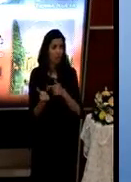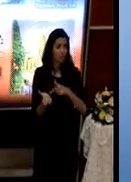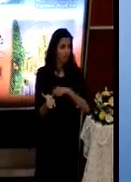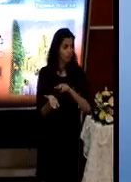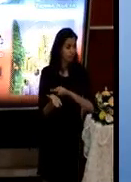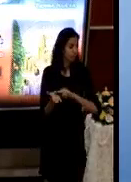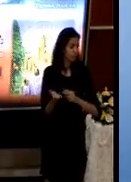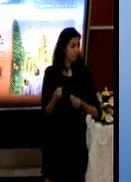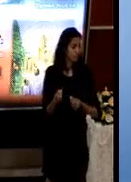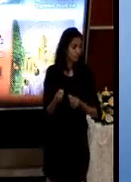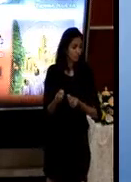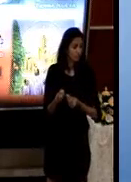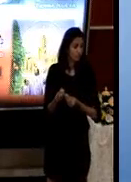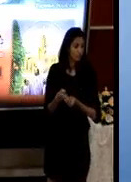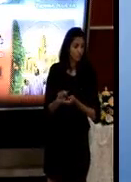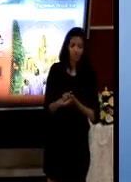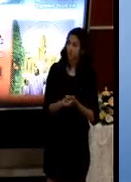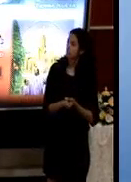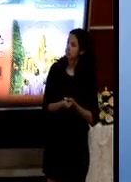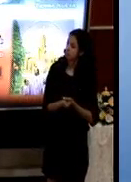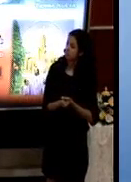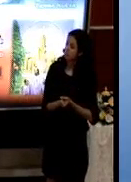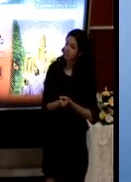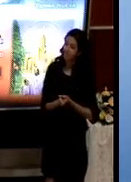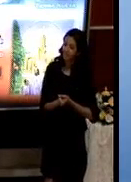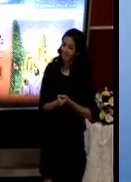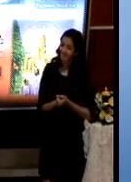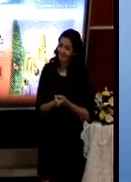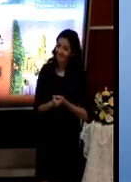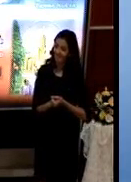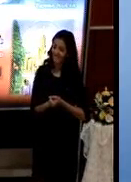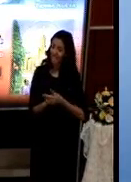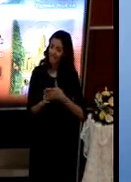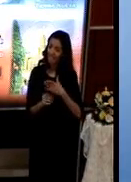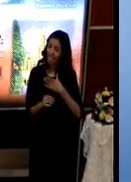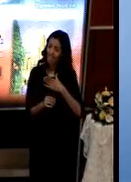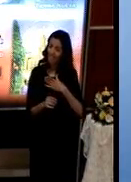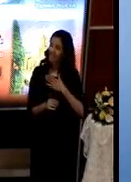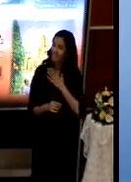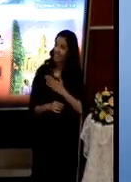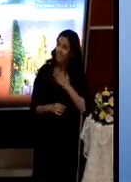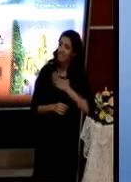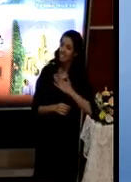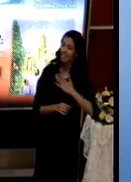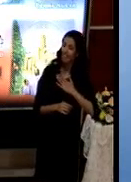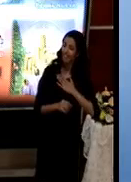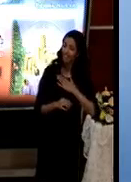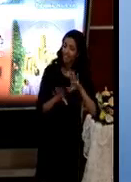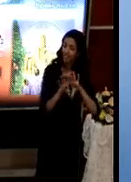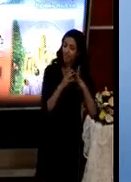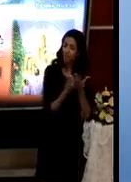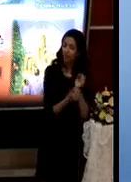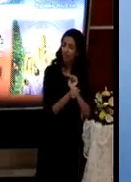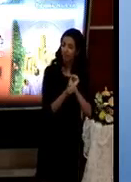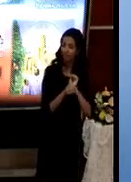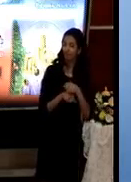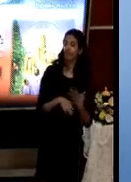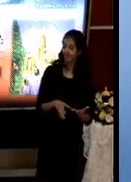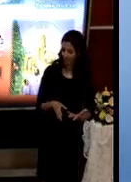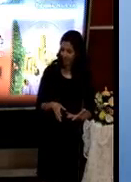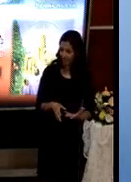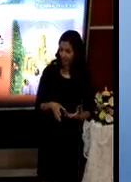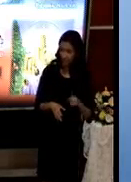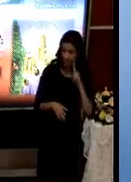habla de la delicia que el mundo desperdicia. La delicia que el mundo desperdicia. Escuchamos, Abdón.